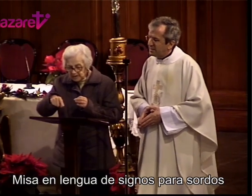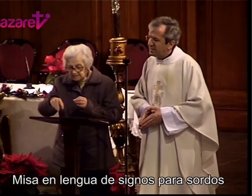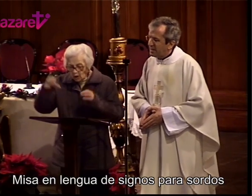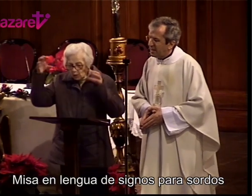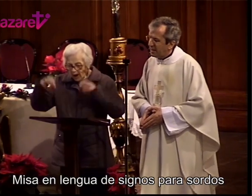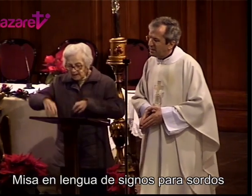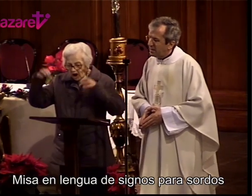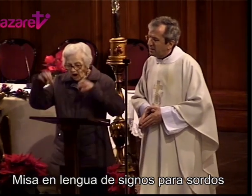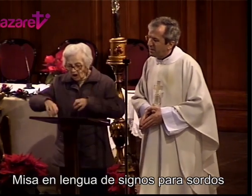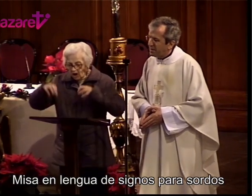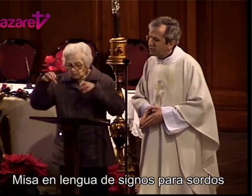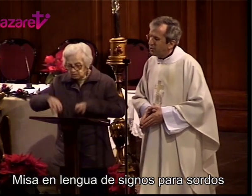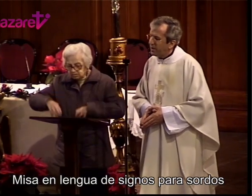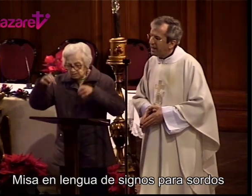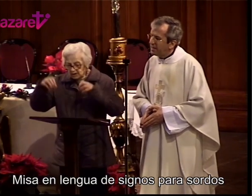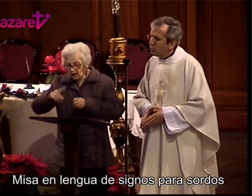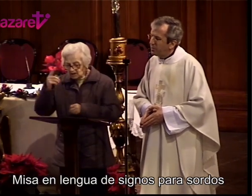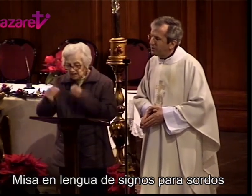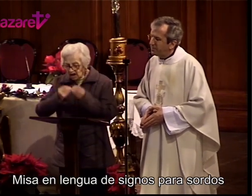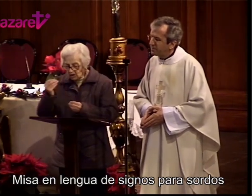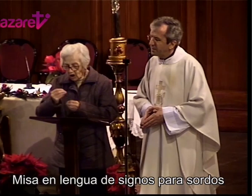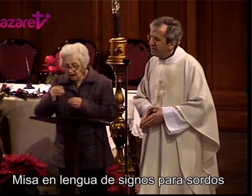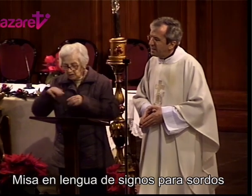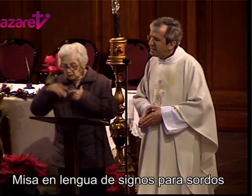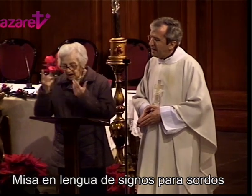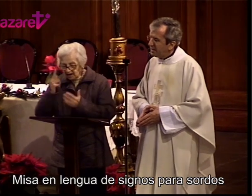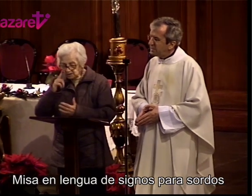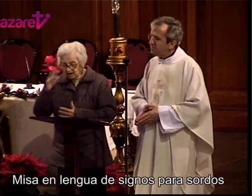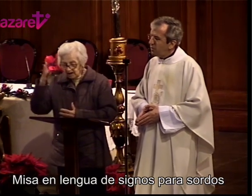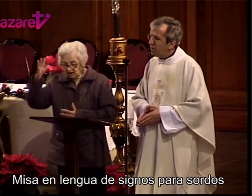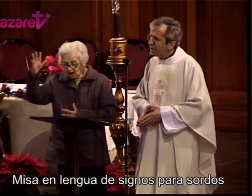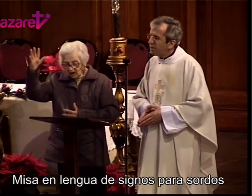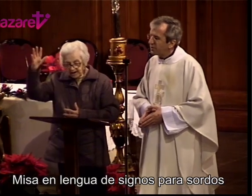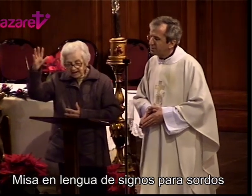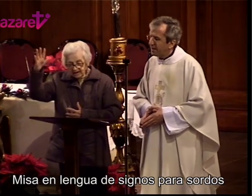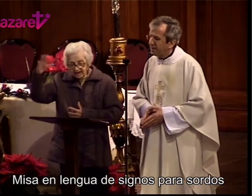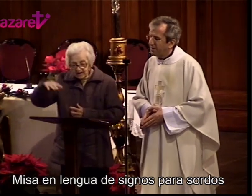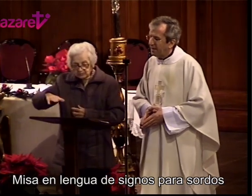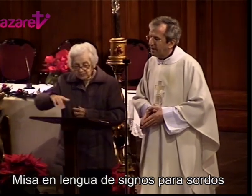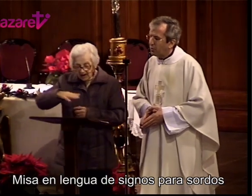se cesó el diluvio y el Altísimo hizo resplandecer el arco